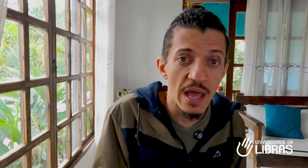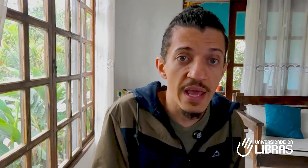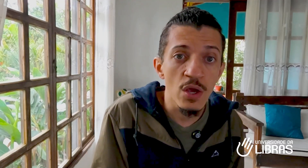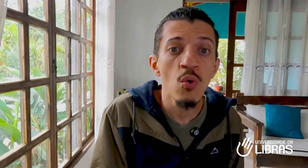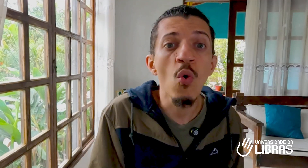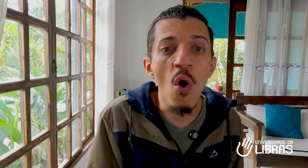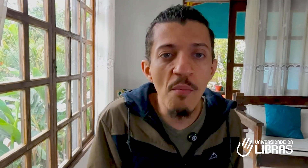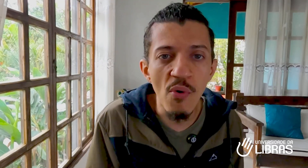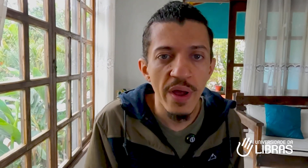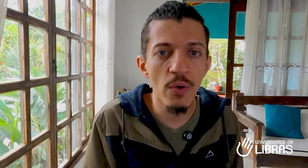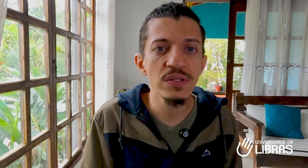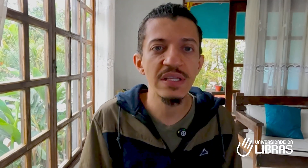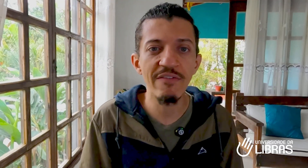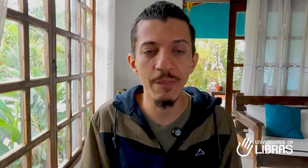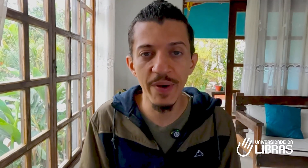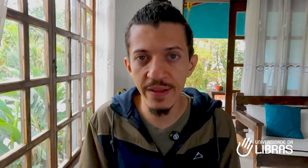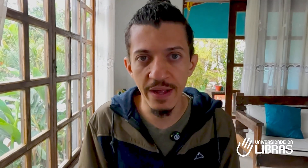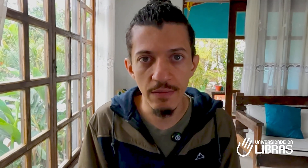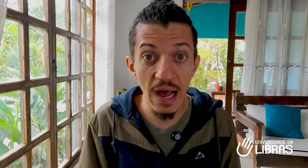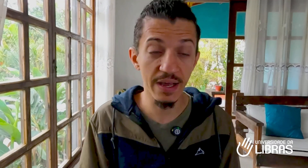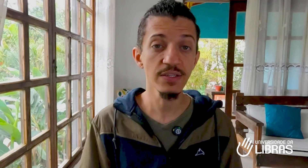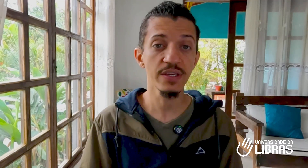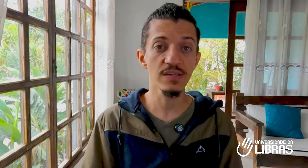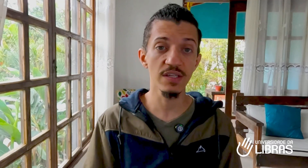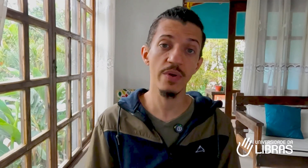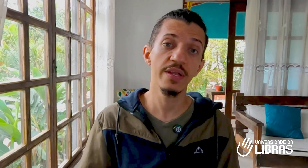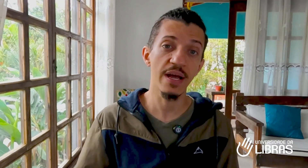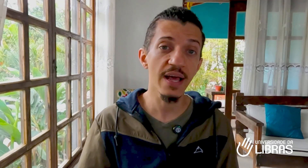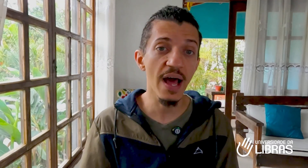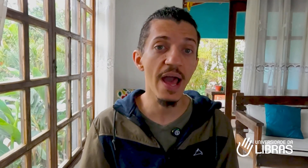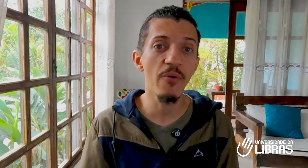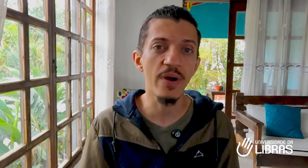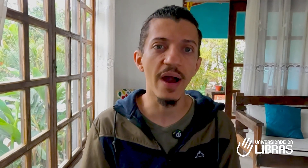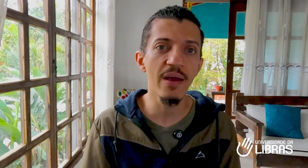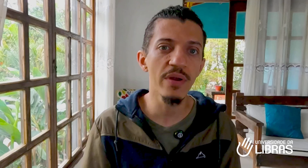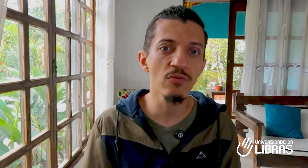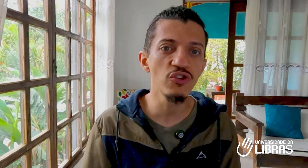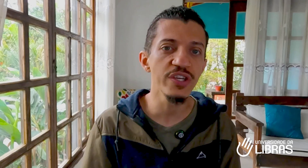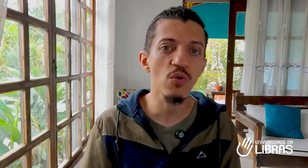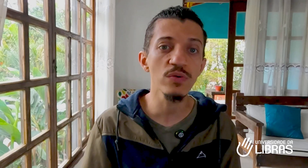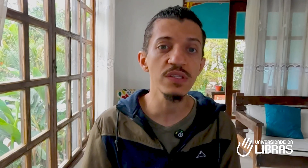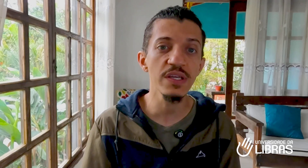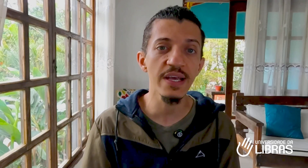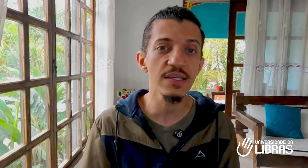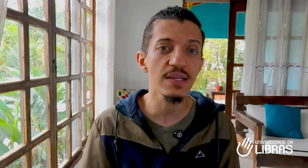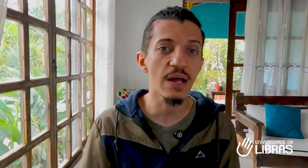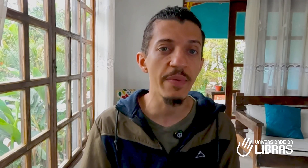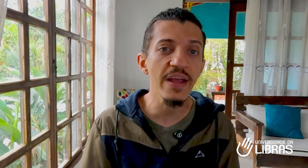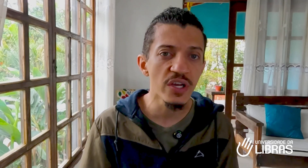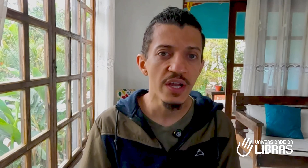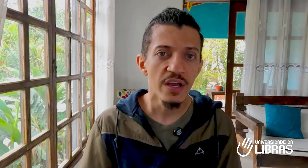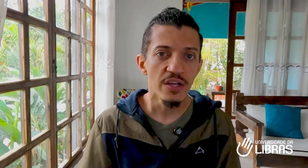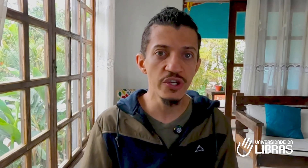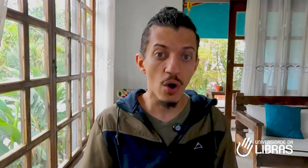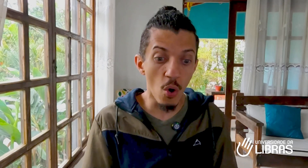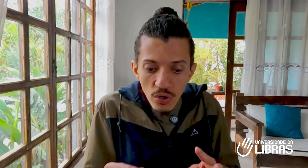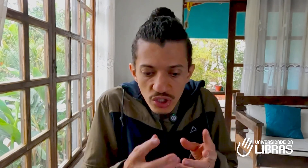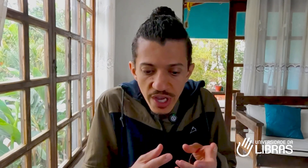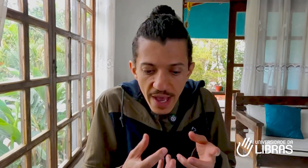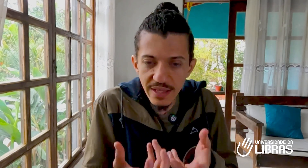em como eu estava aprendendo. A grande questão é que naquela época eu não tinha consciência exatamente de onde é que estava o